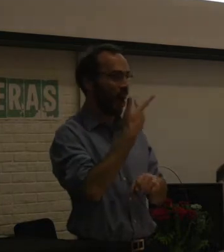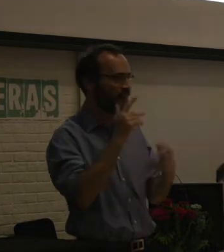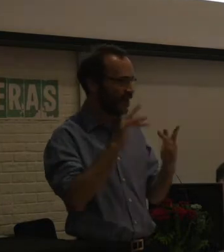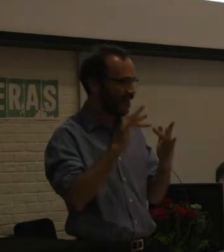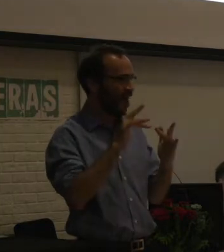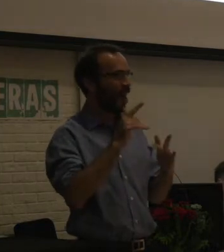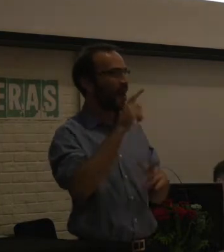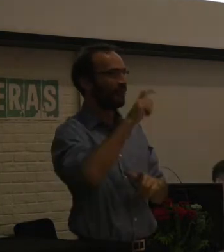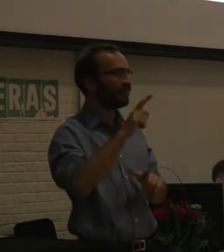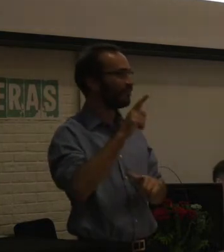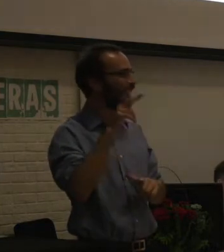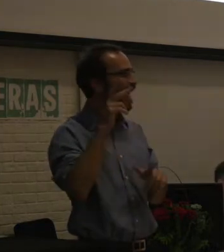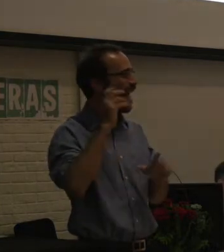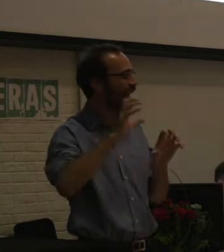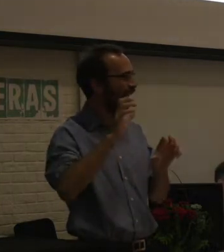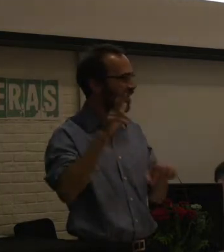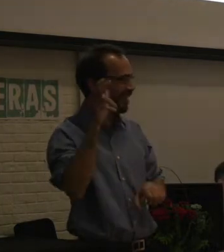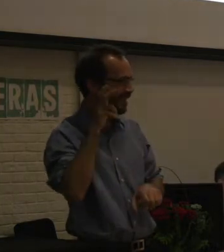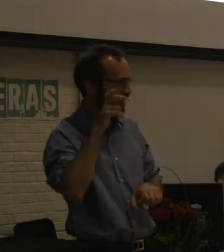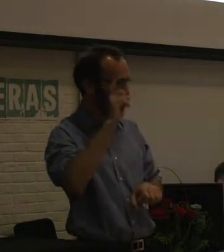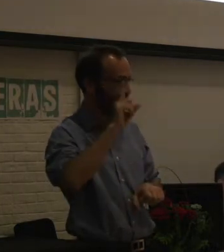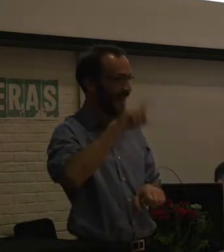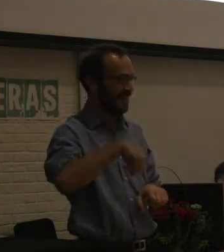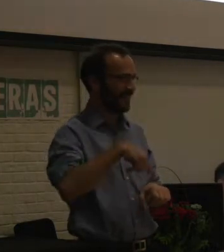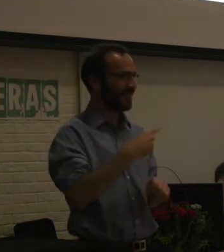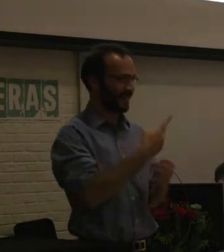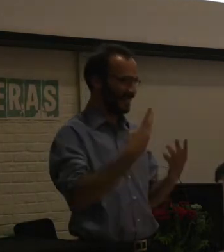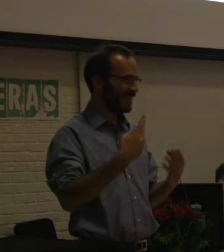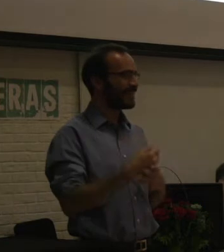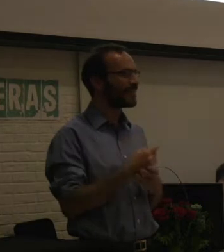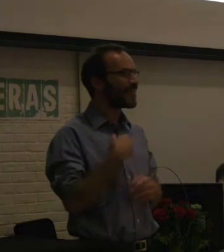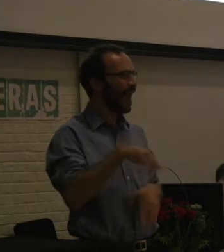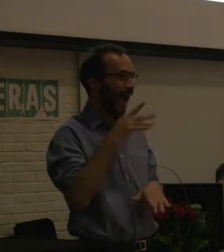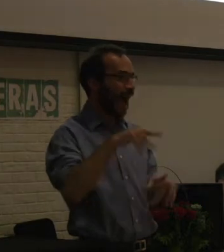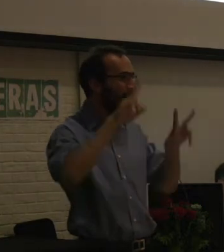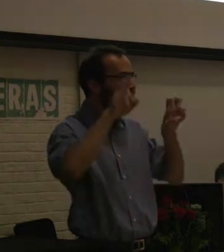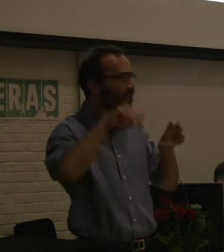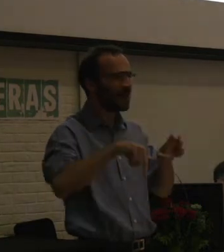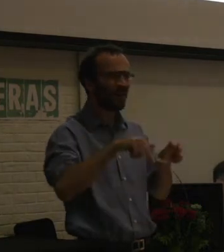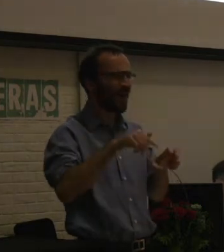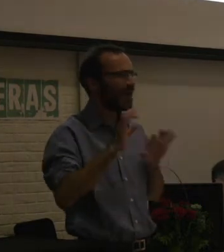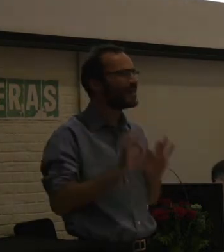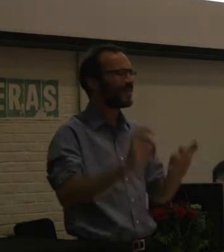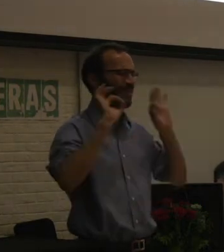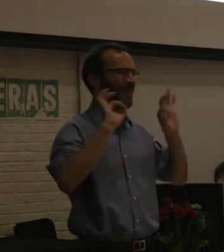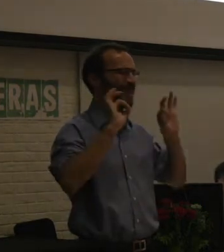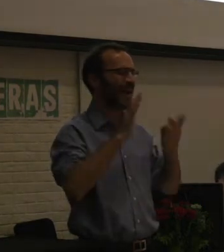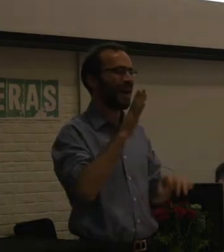oyentes. Bueno, es un momento, la verdad es que para mí muy especial porque, aunque he escrito